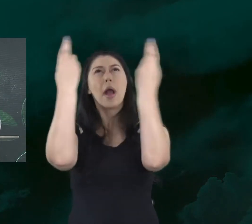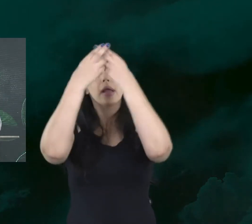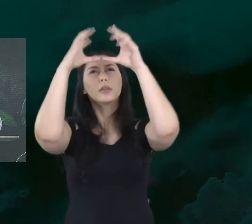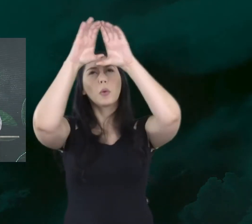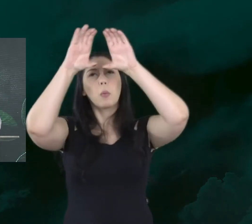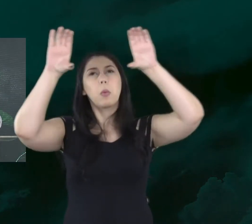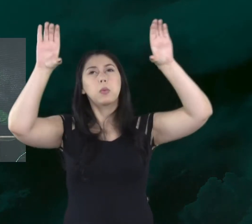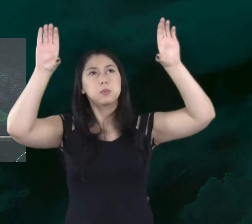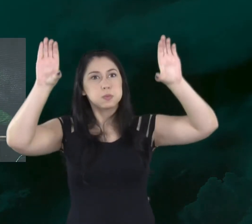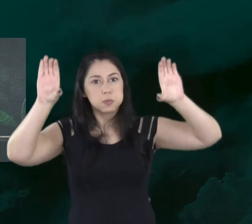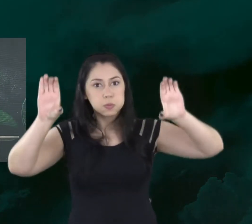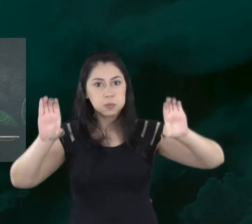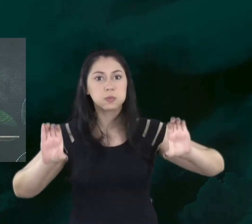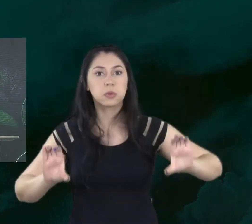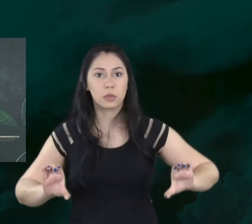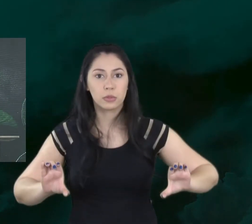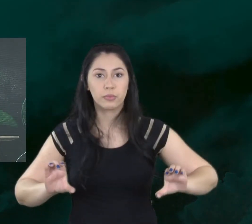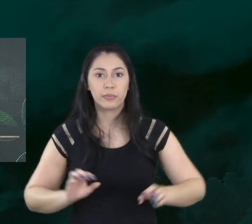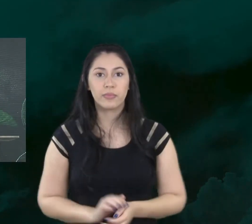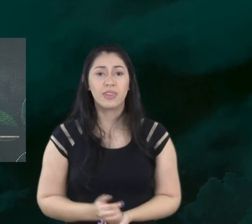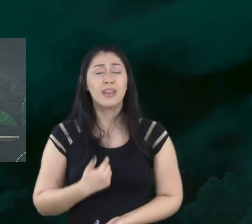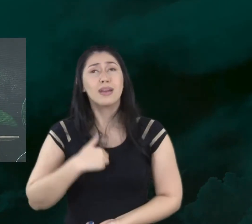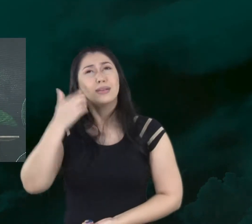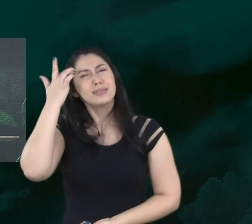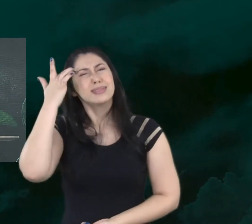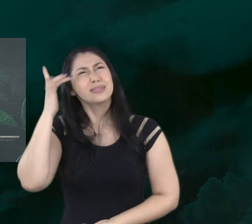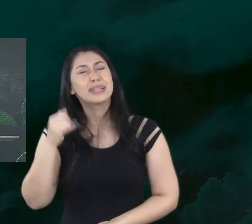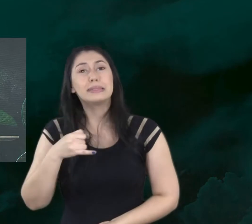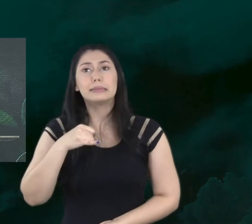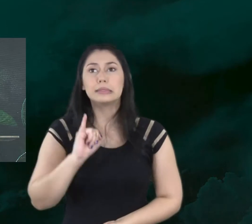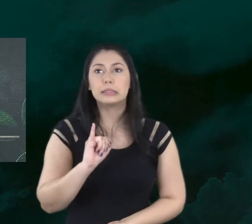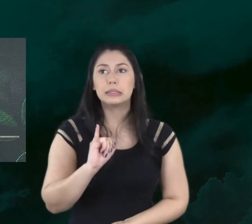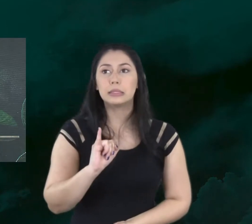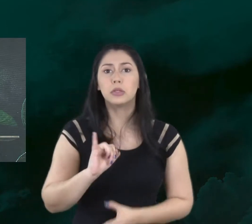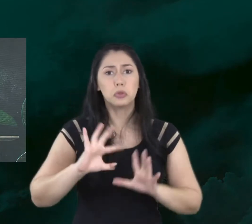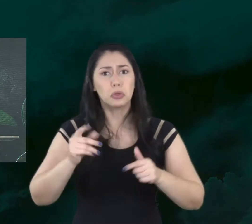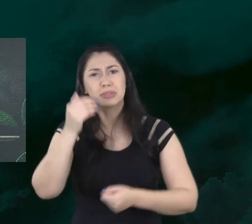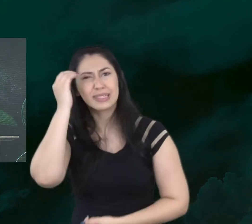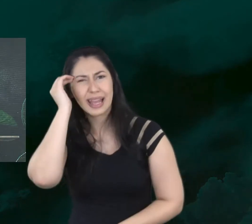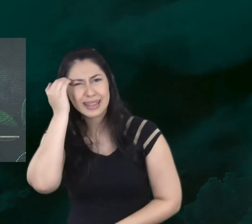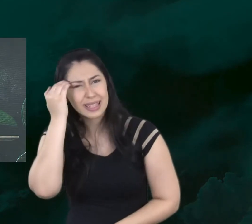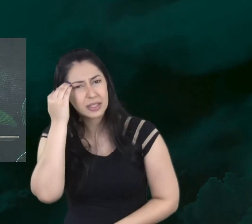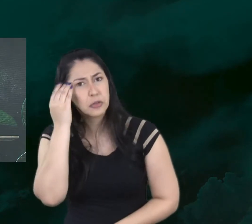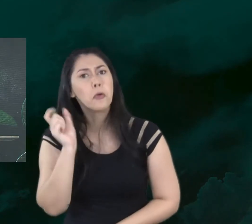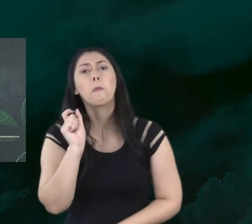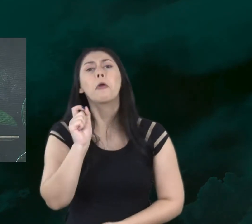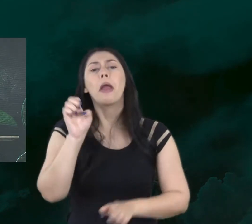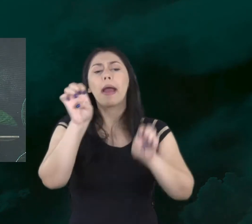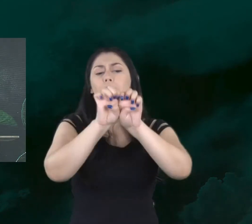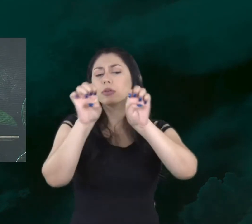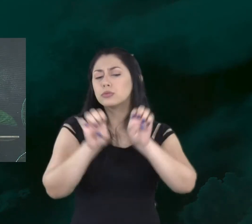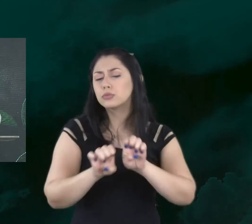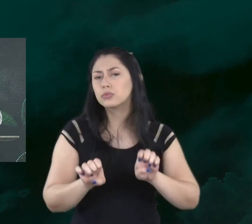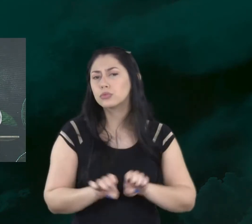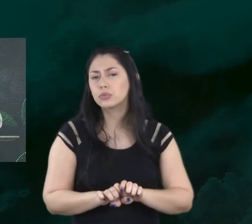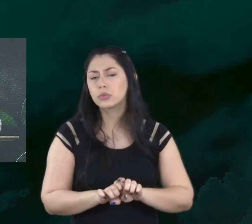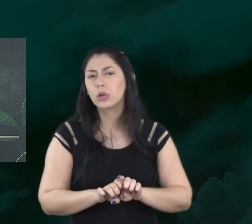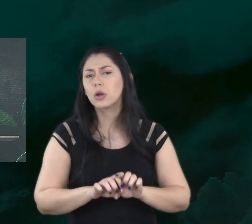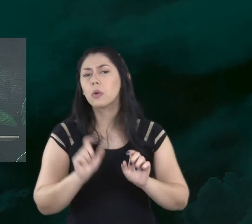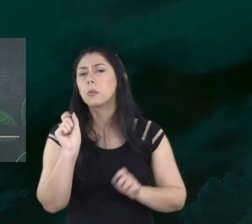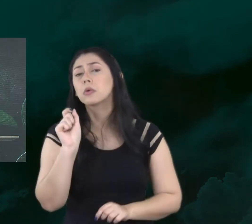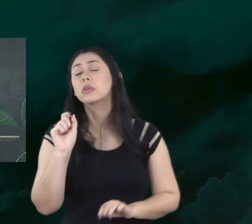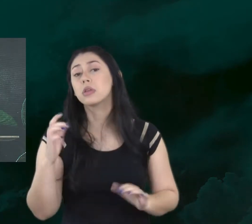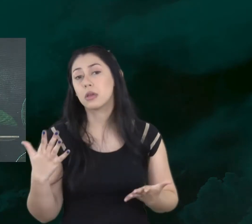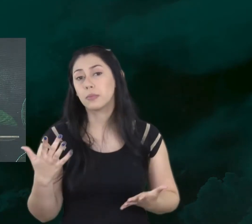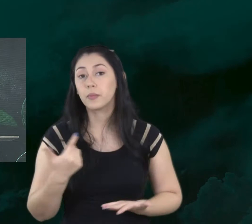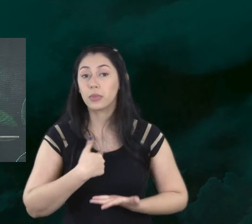Portanto, não sei se todo mundo entende o que é a estrutura. Vou explicar um